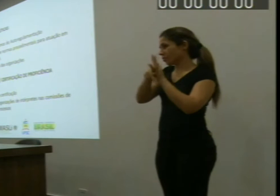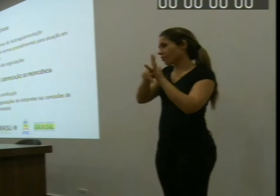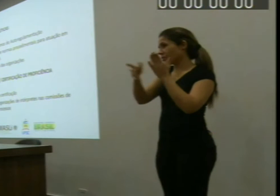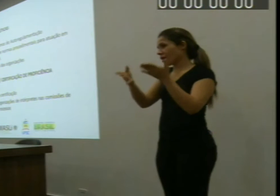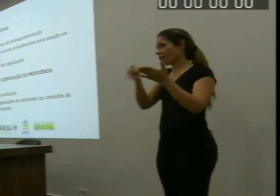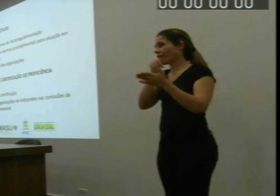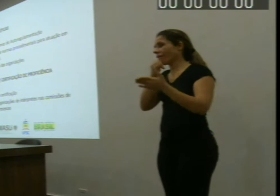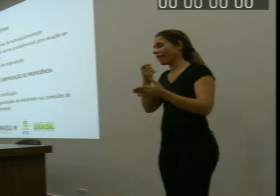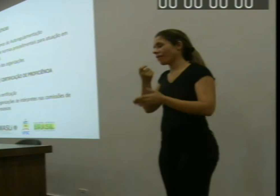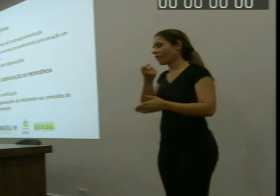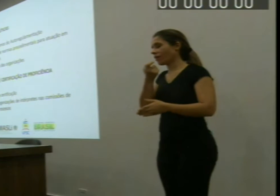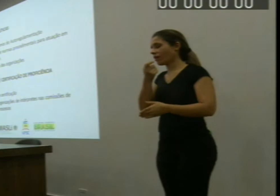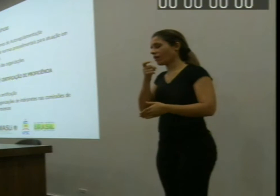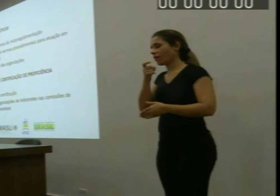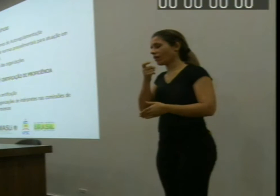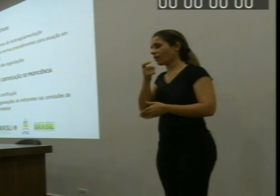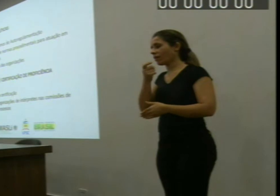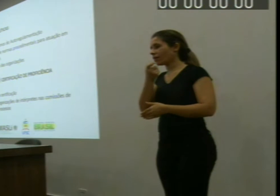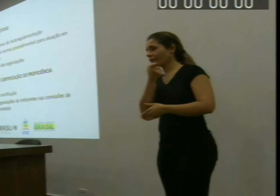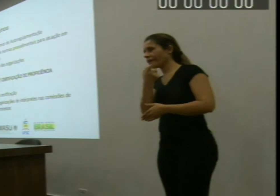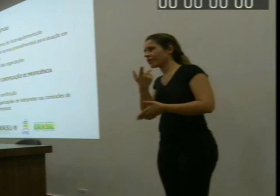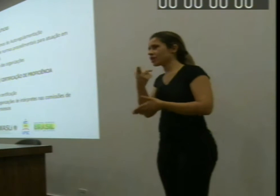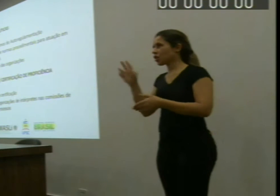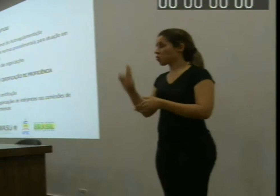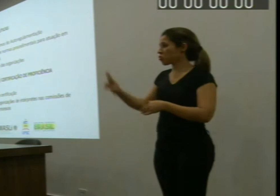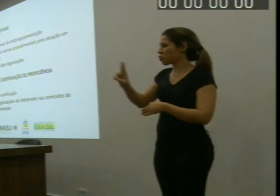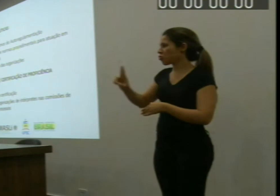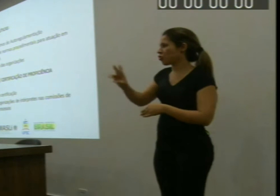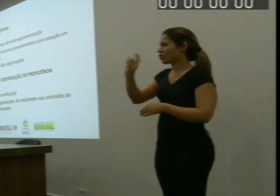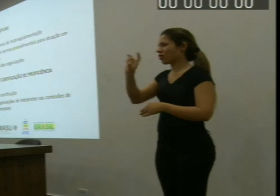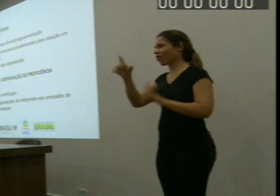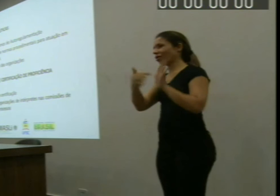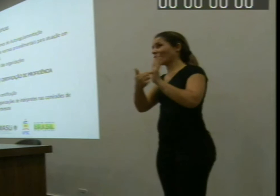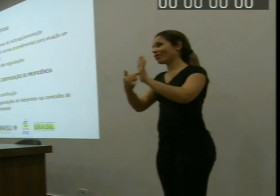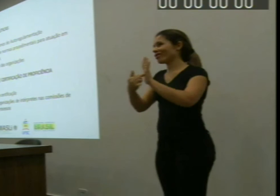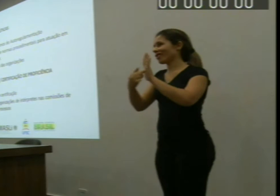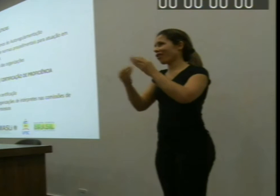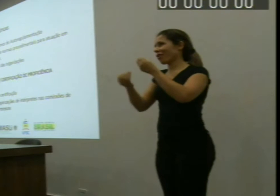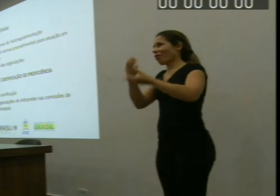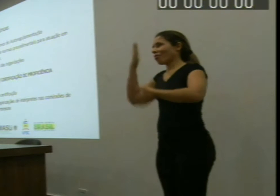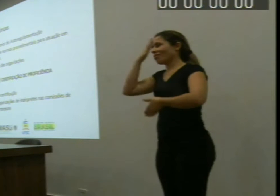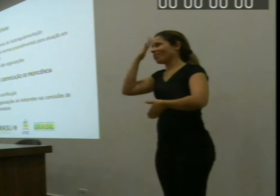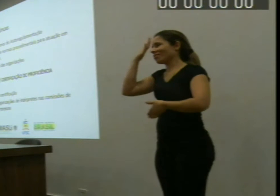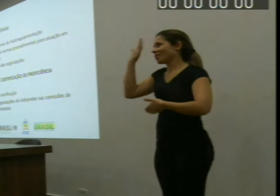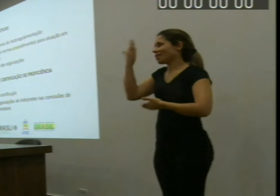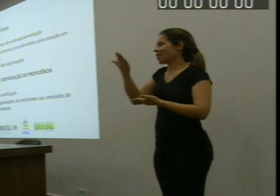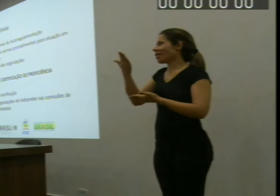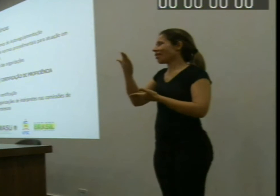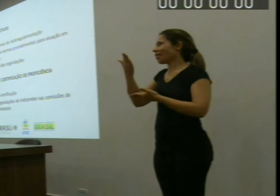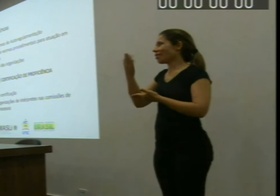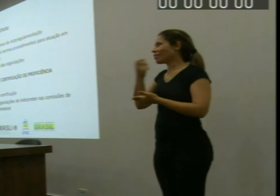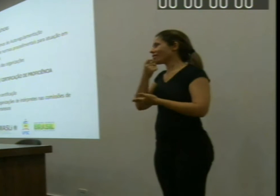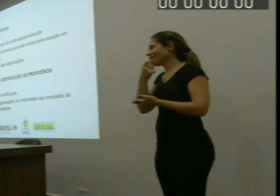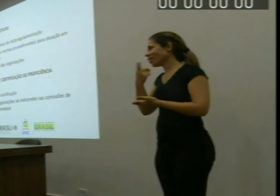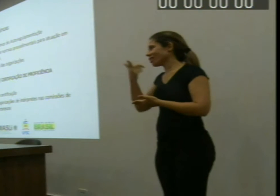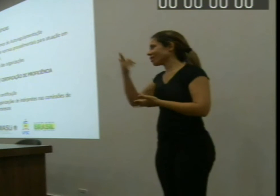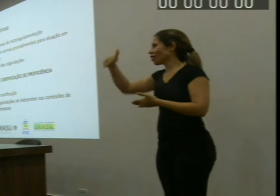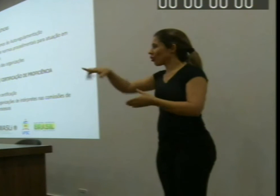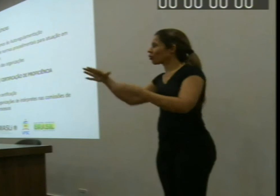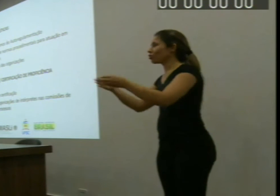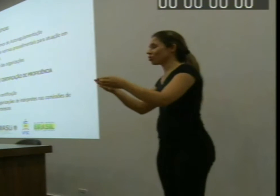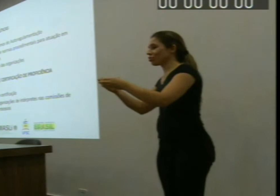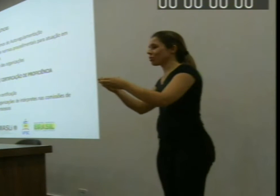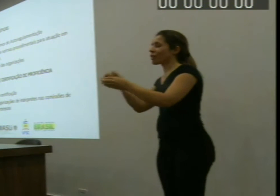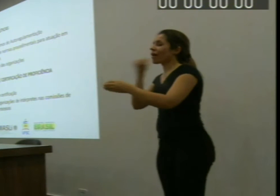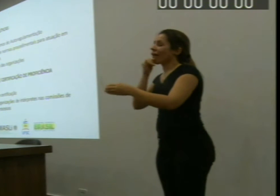de uso mais e de de de só apenas para mostrar o nível de conhecimento Ah vai fazer Cambridge Ah quem quer o